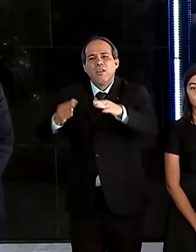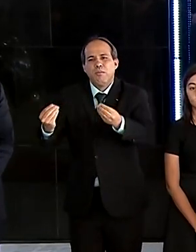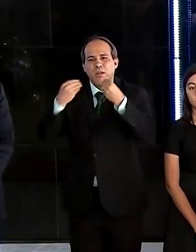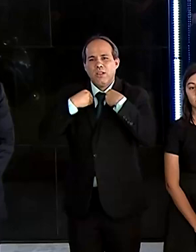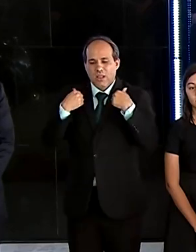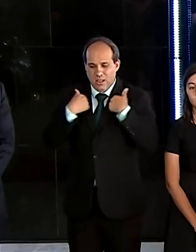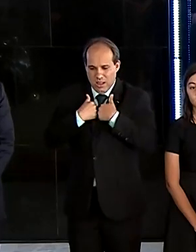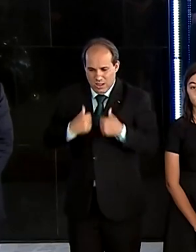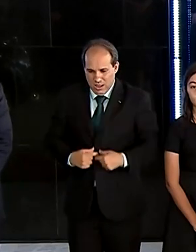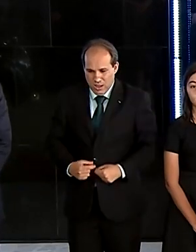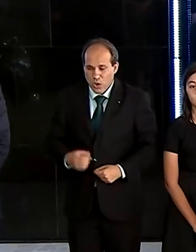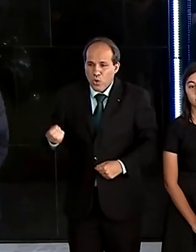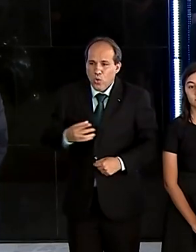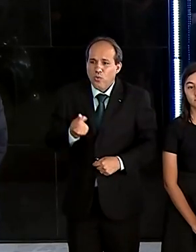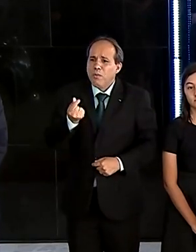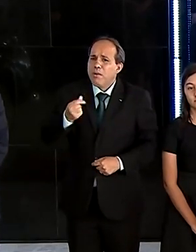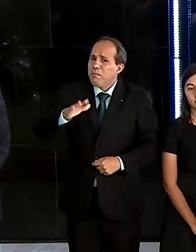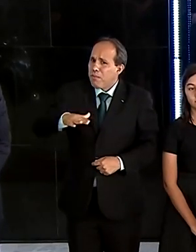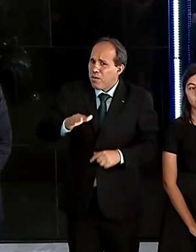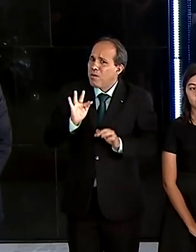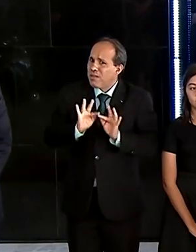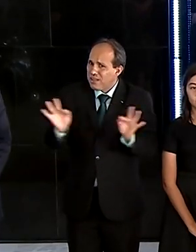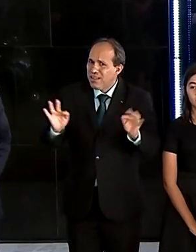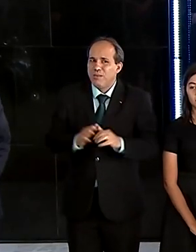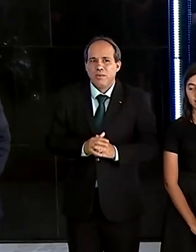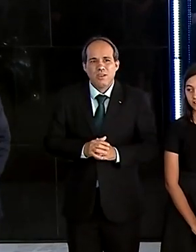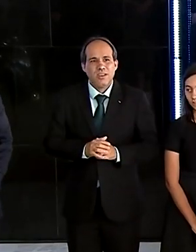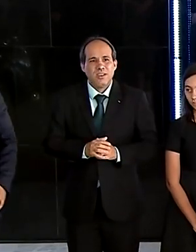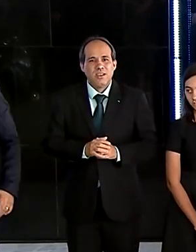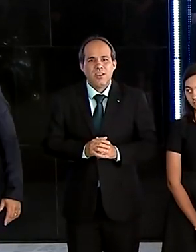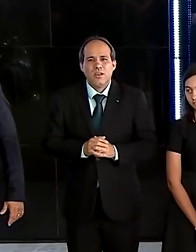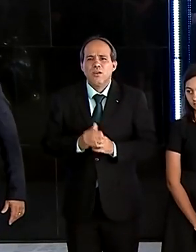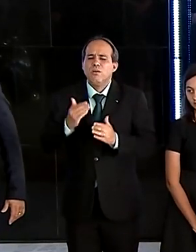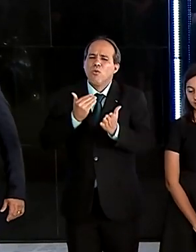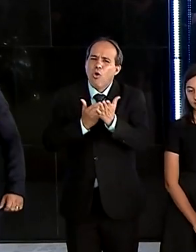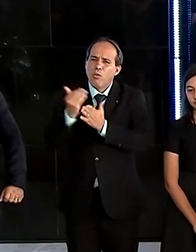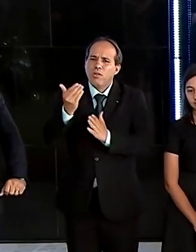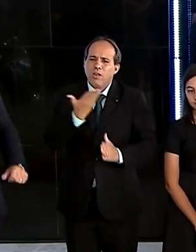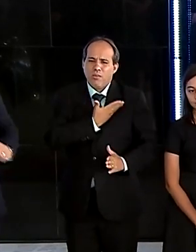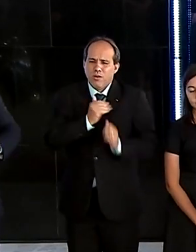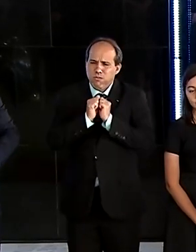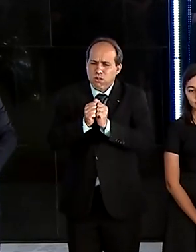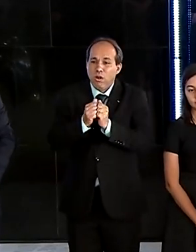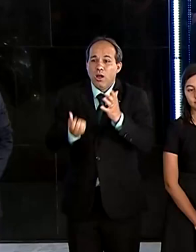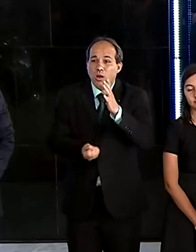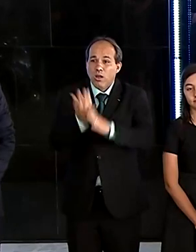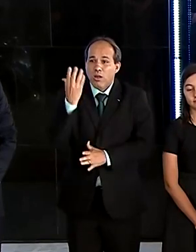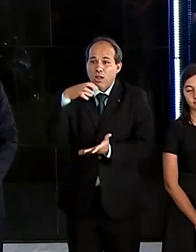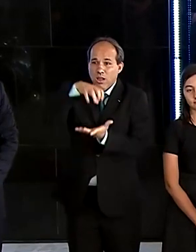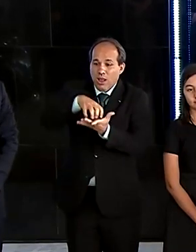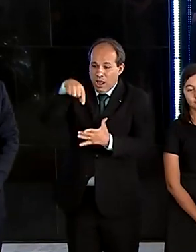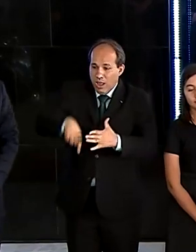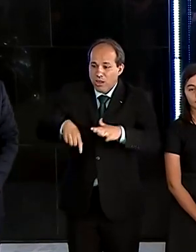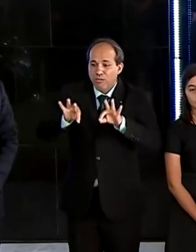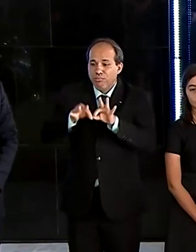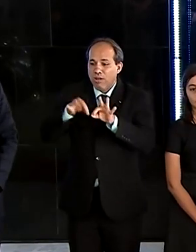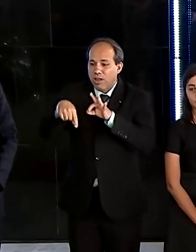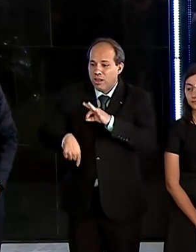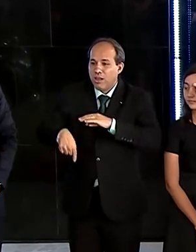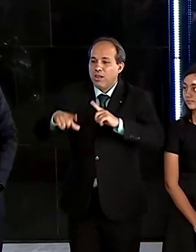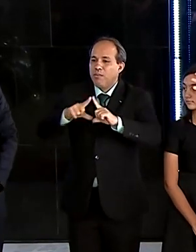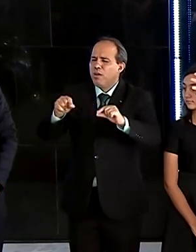preço bastante razoável, né? E foi feita uma amizade entre nós. Hoje ele tem um ateliê aqui em Brasília. Qual é o endereço?